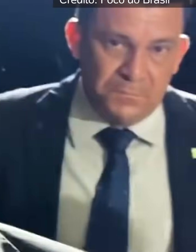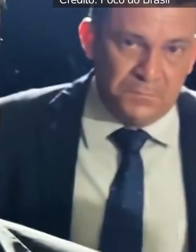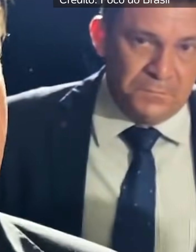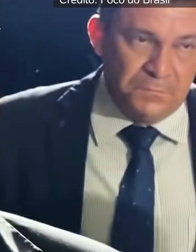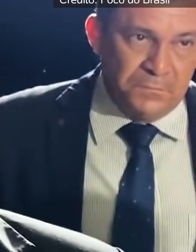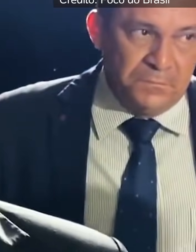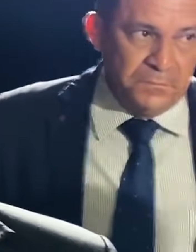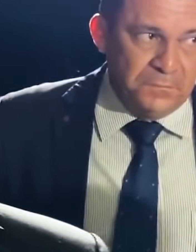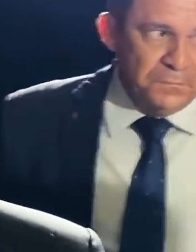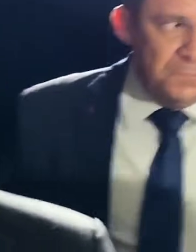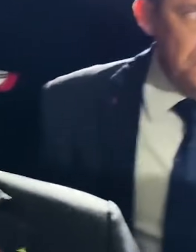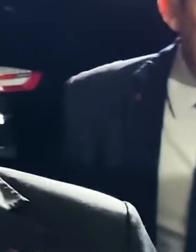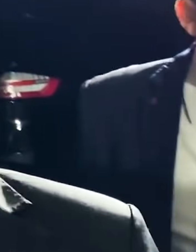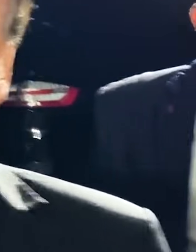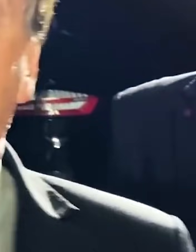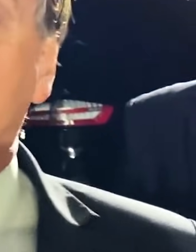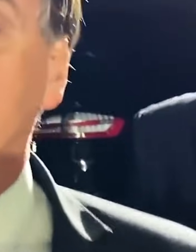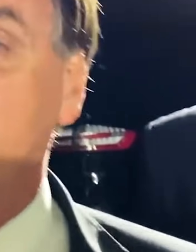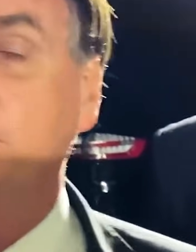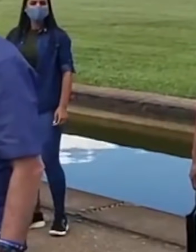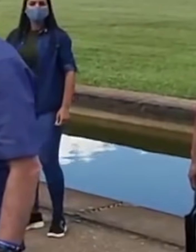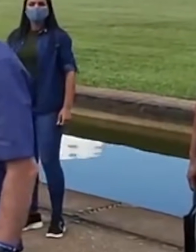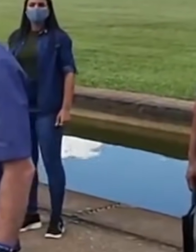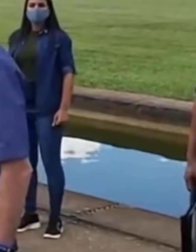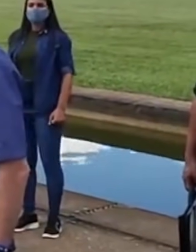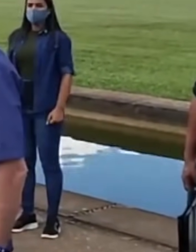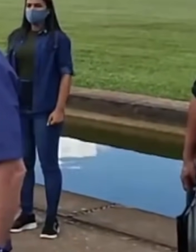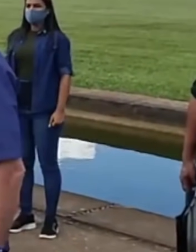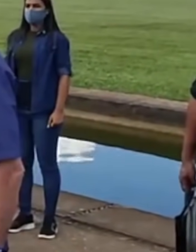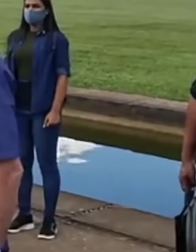não contra quem possivelmente desviou recurso.